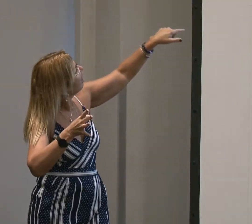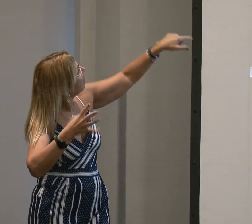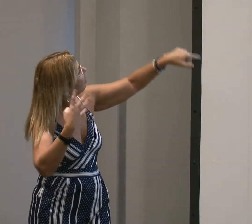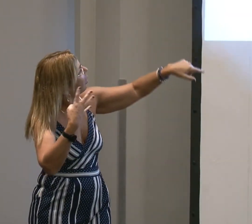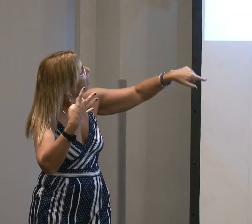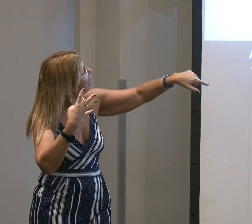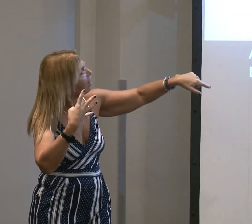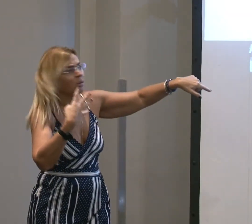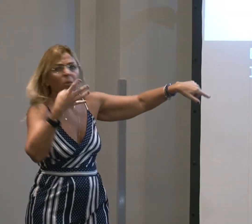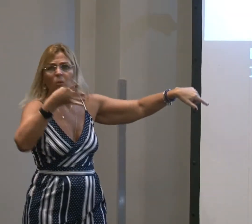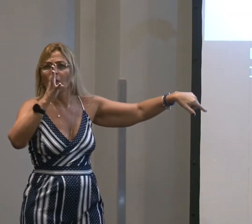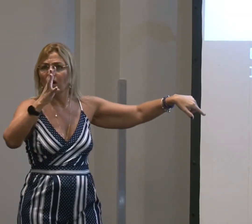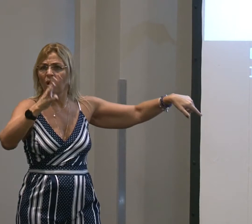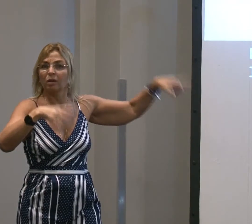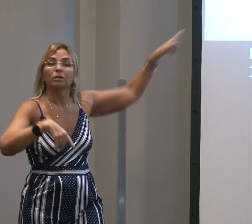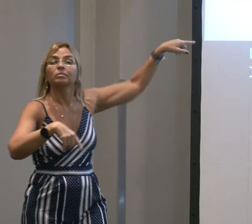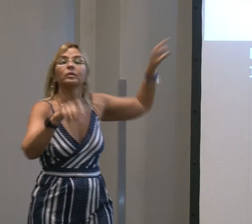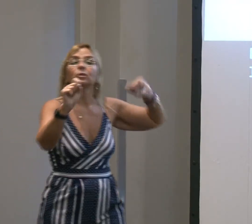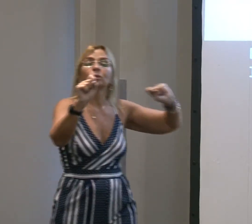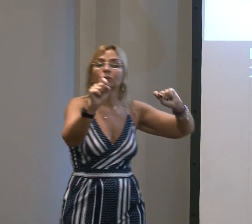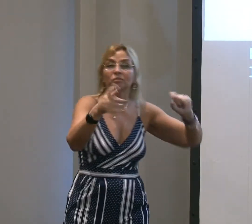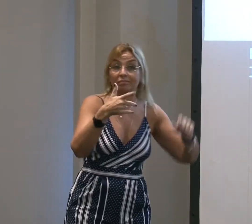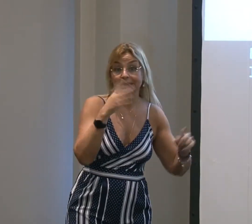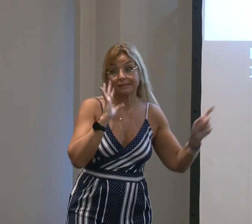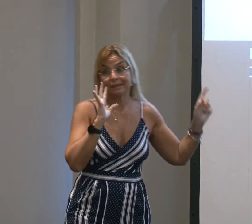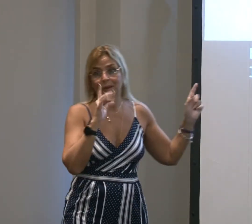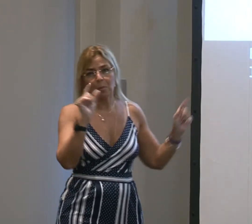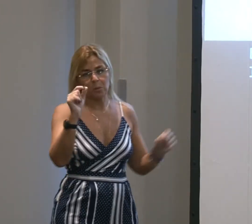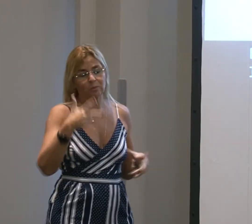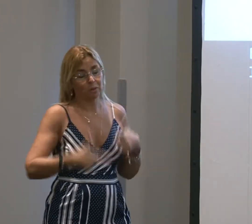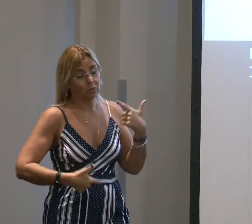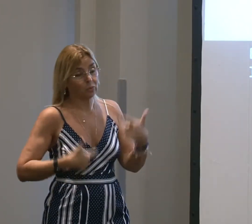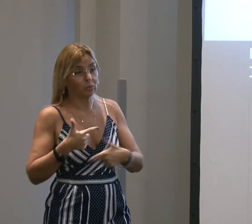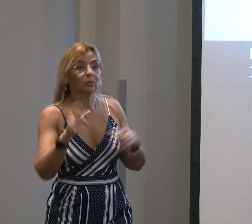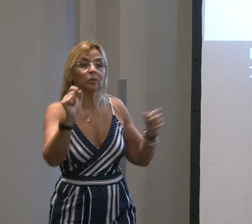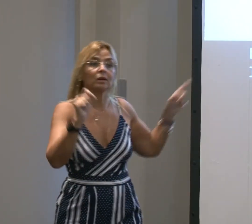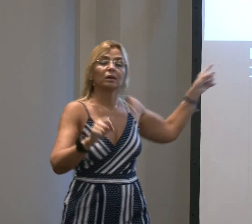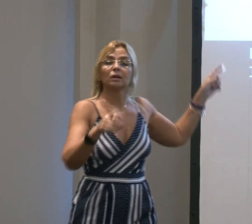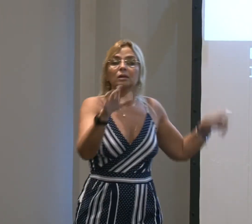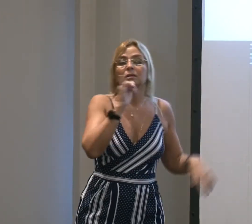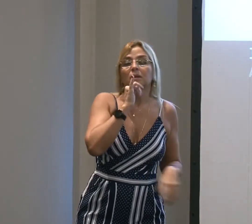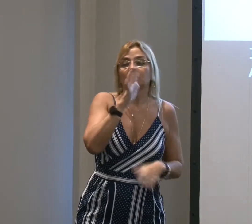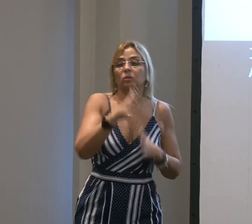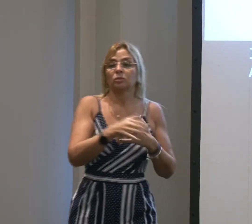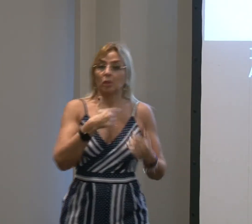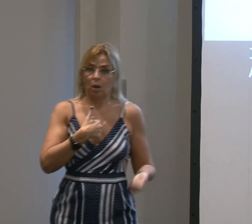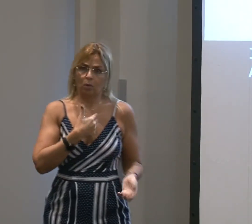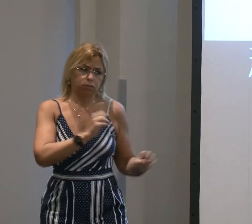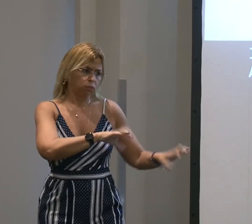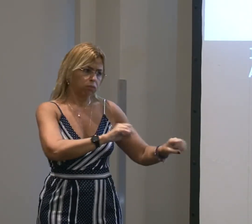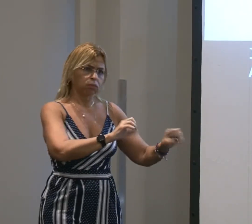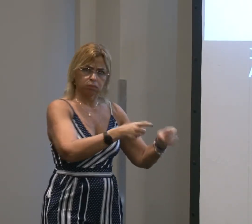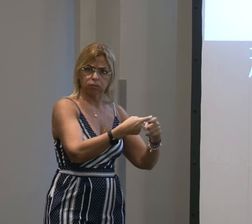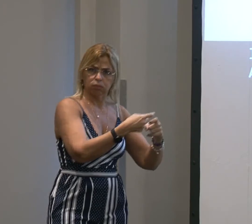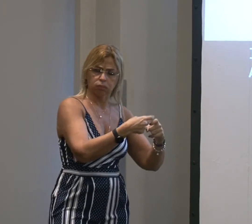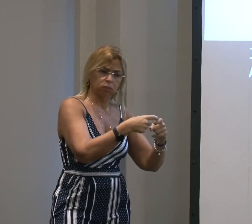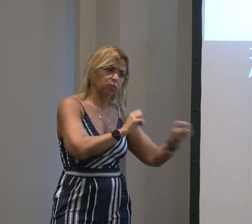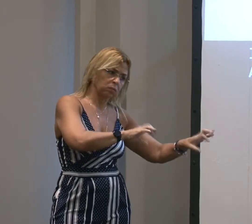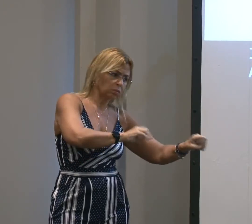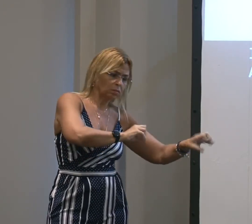A gente tem... vai para a 4ª edição, eu acho, mas é extremamente trabalhoso, mas extremamente gratificante, porque